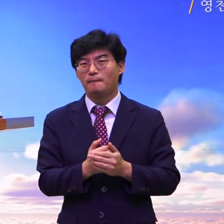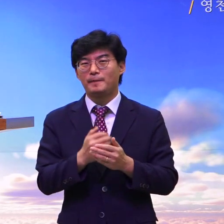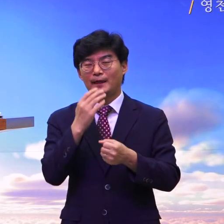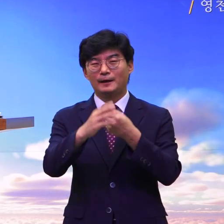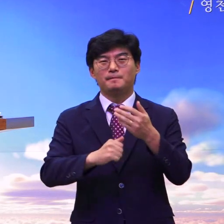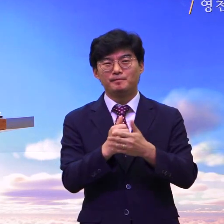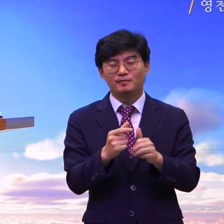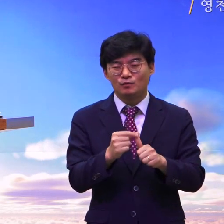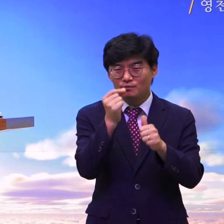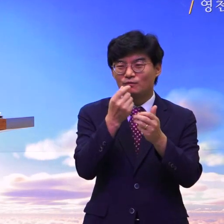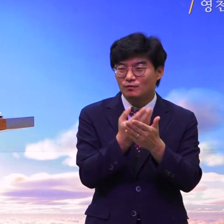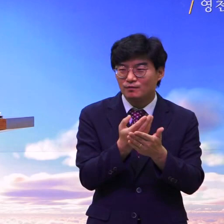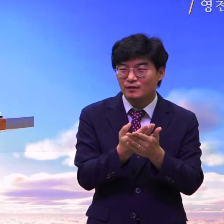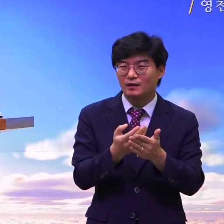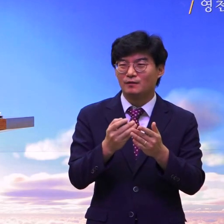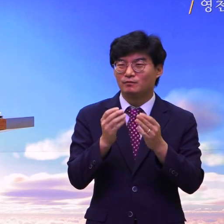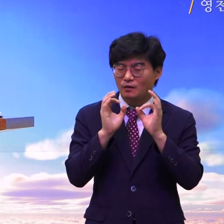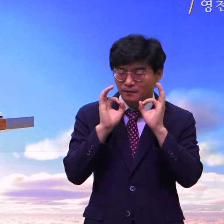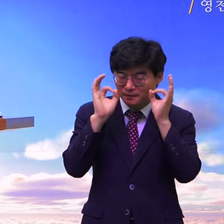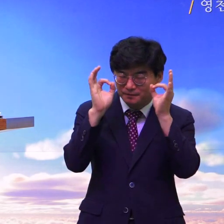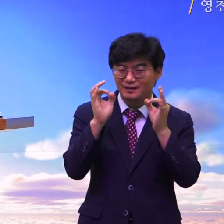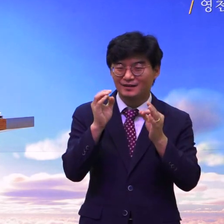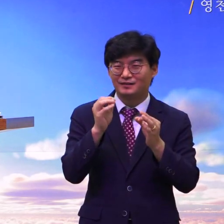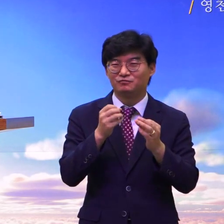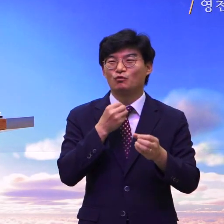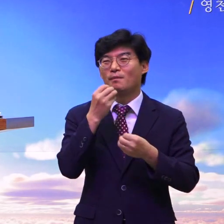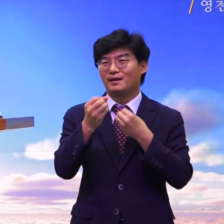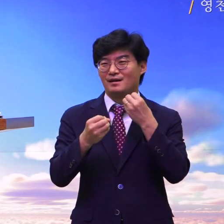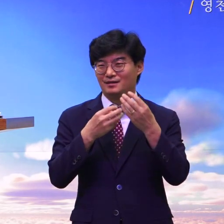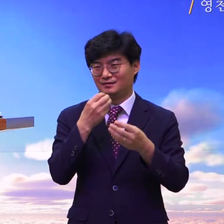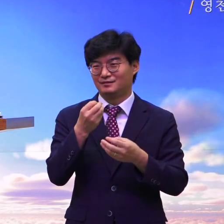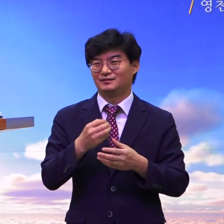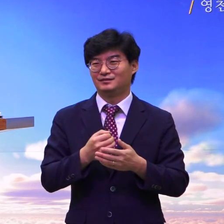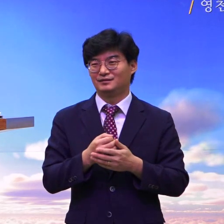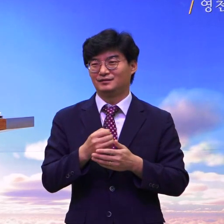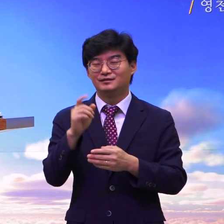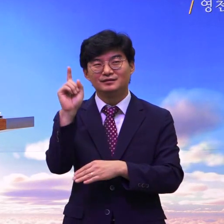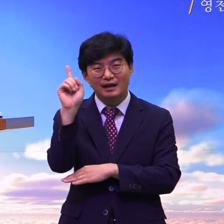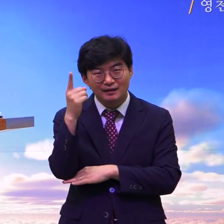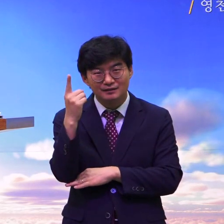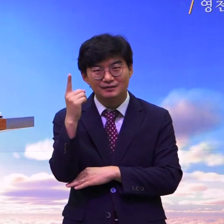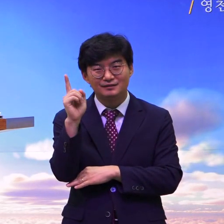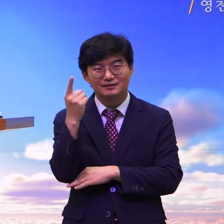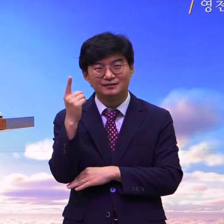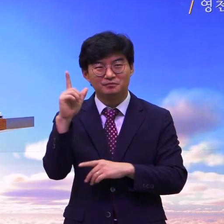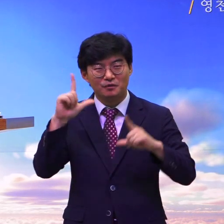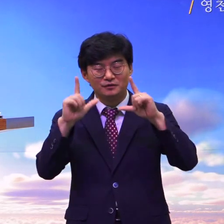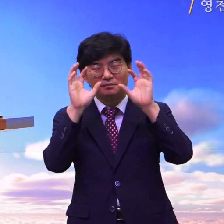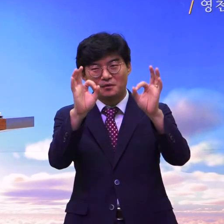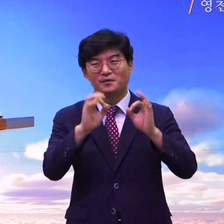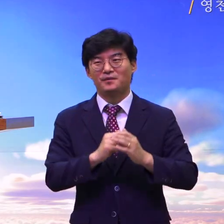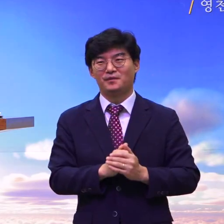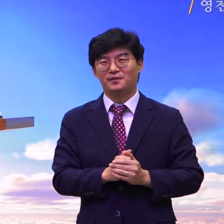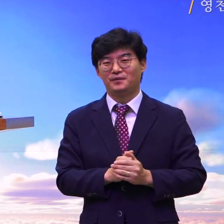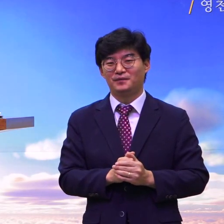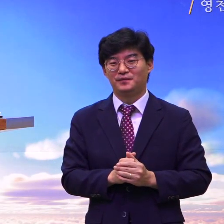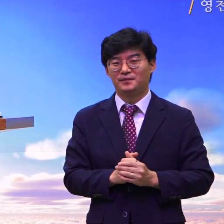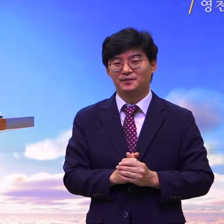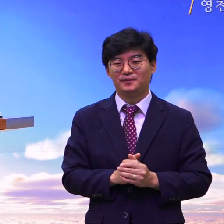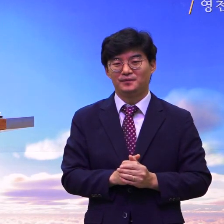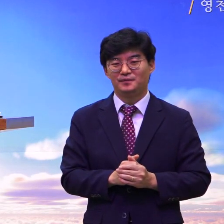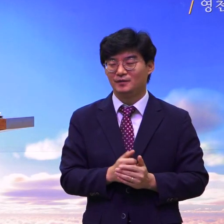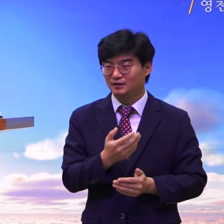있는 다윗, 그저 하나님께 이렇게 매달리고 있는, 그렇게 하나님 앞에 있는 다윗을